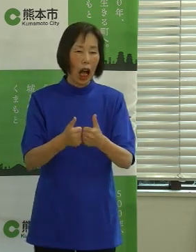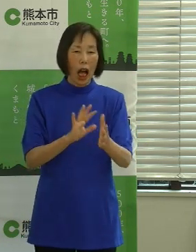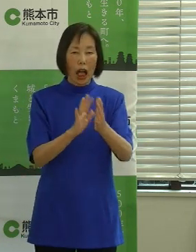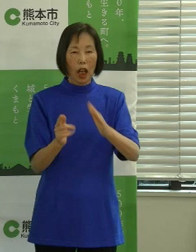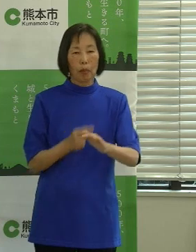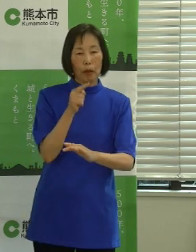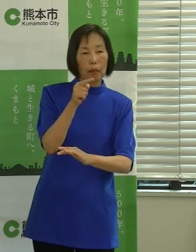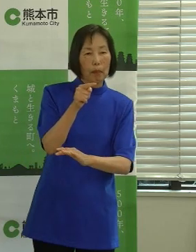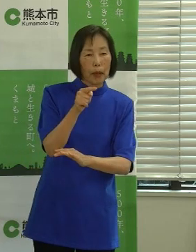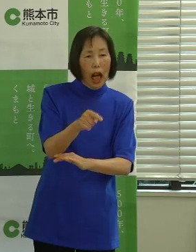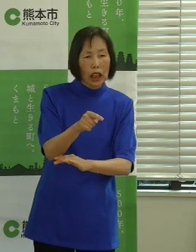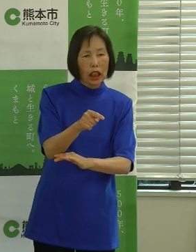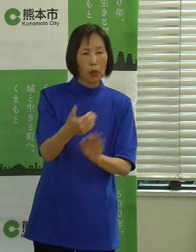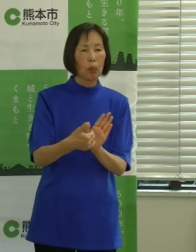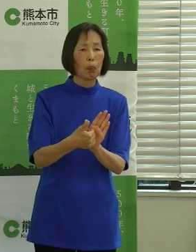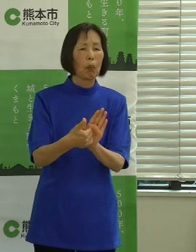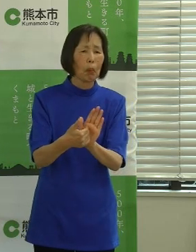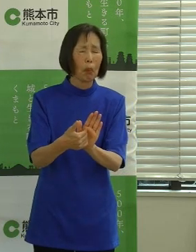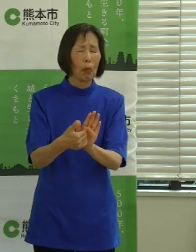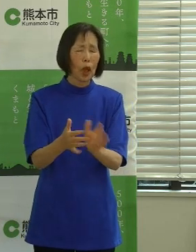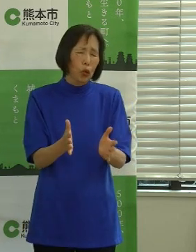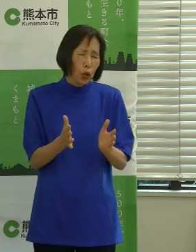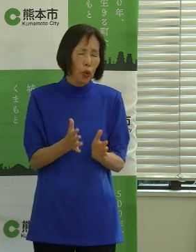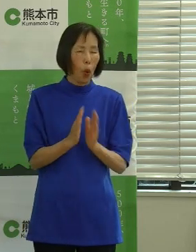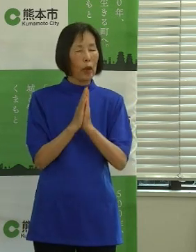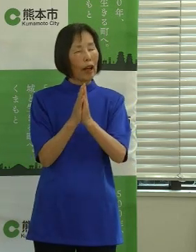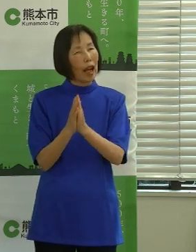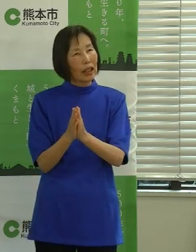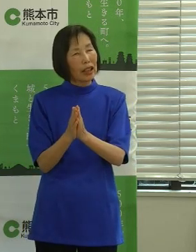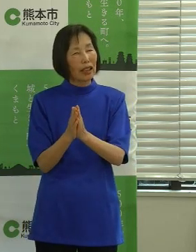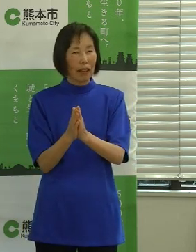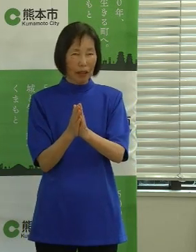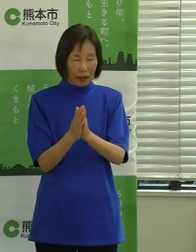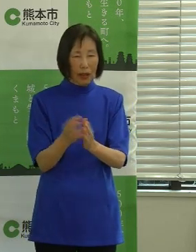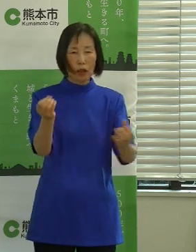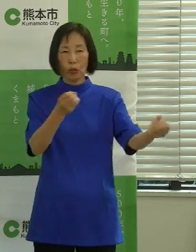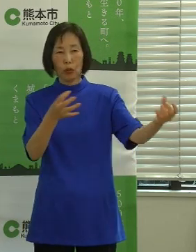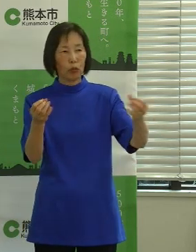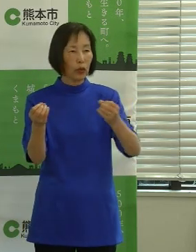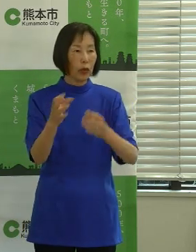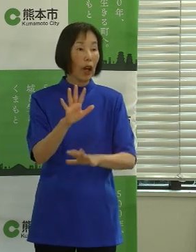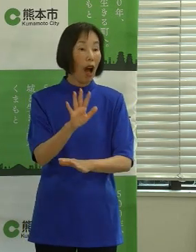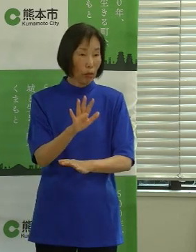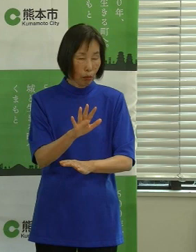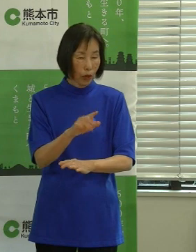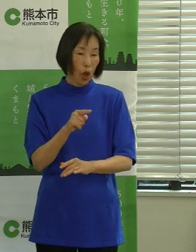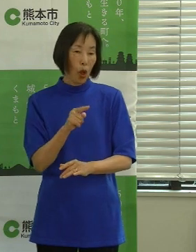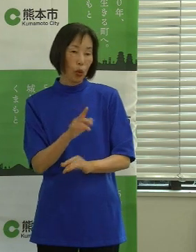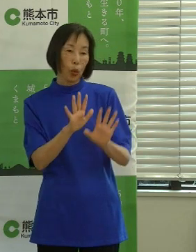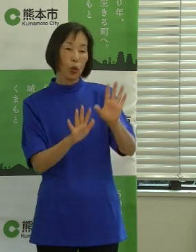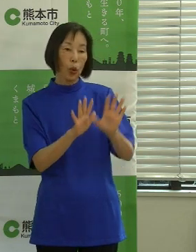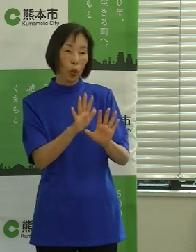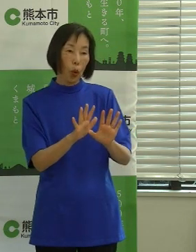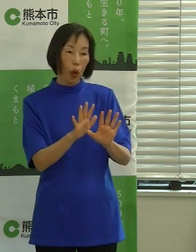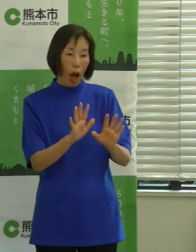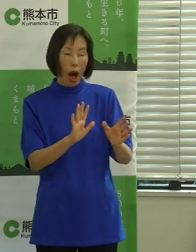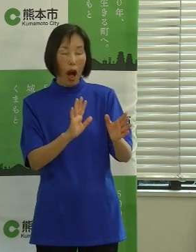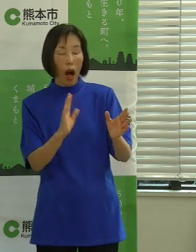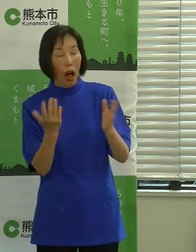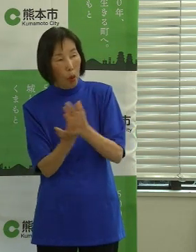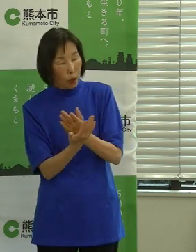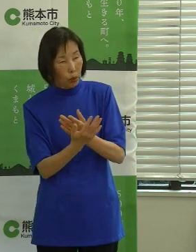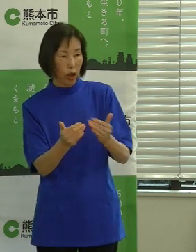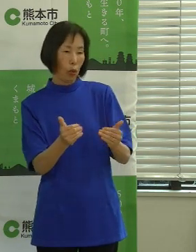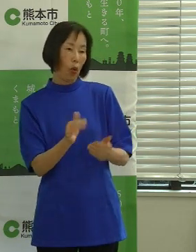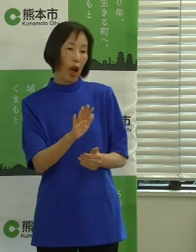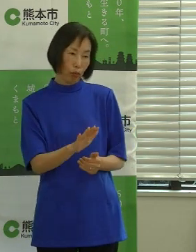をもう少し継続してくれという宣言をされたりとかですね、そういった状況がまた変わらないといけないということなんでしょうか。 必ずし